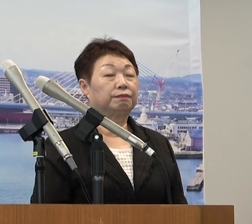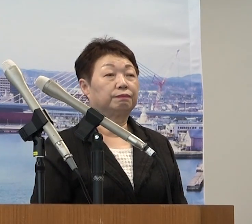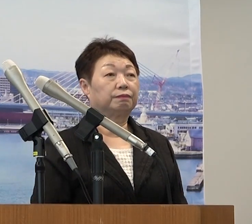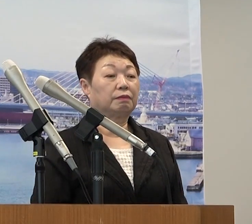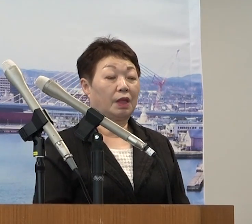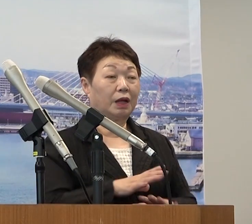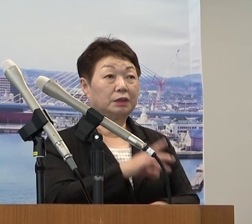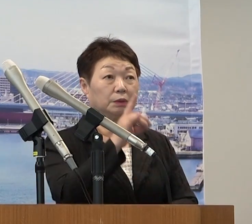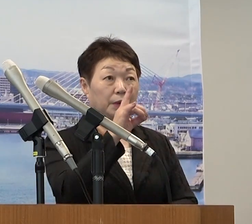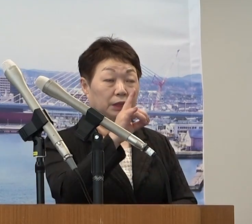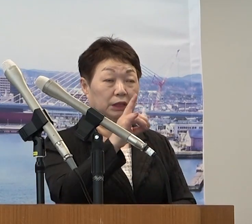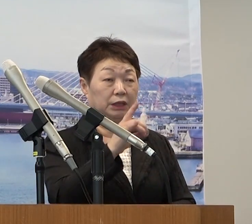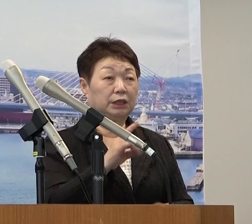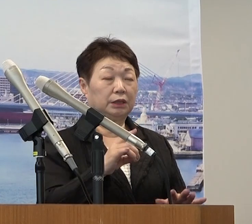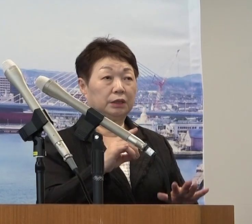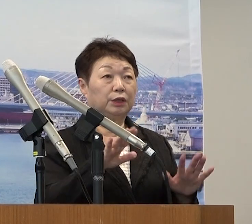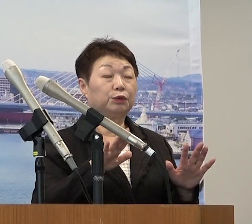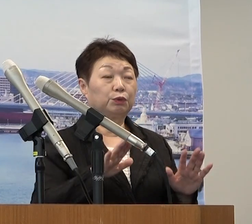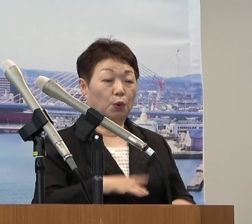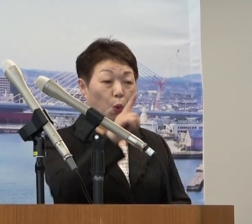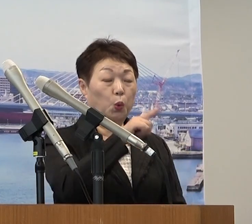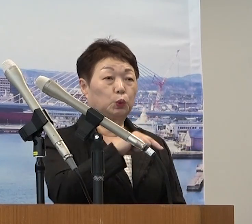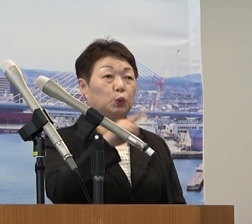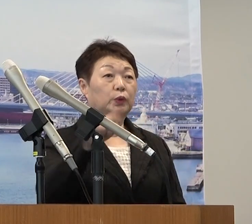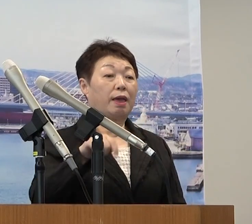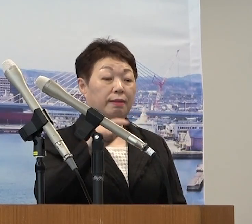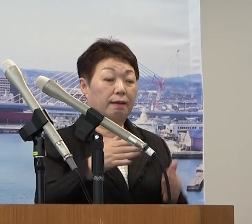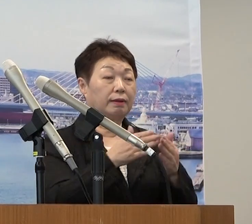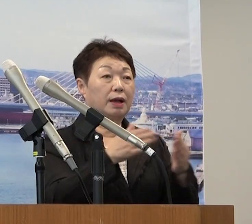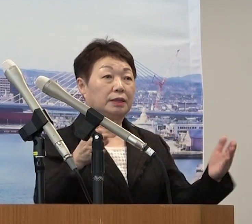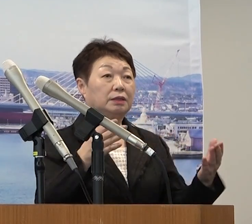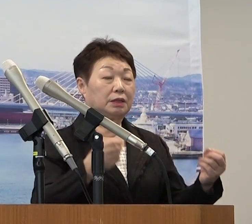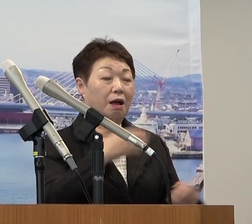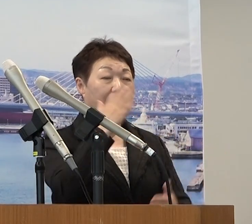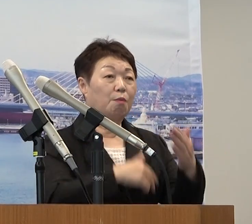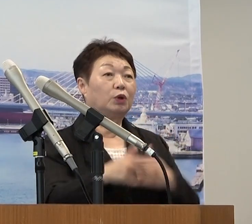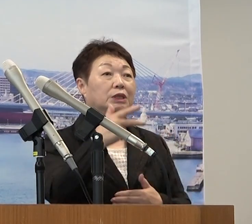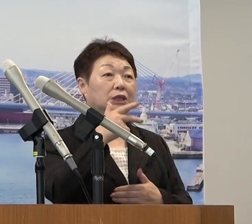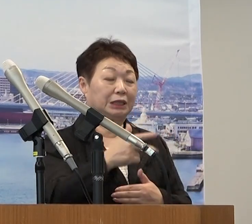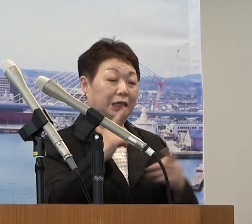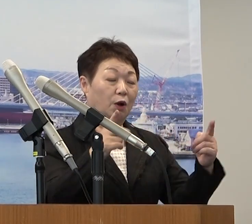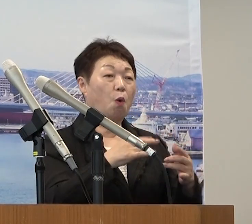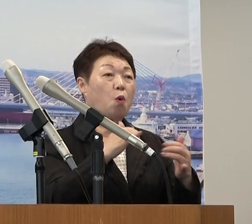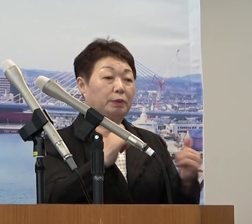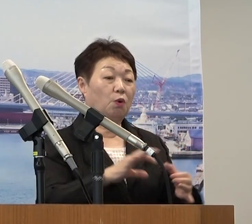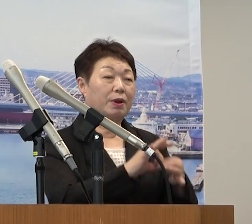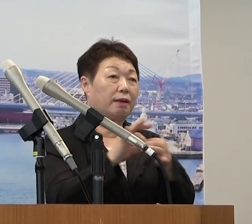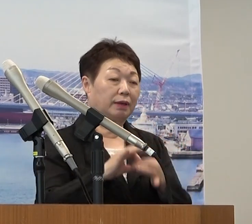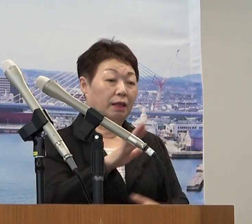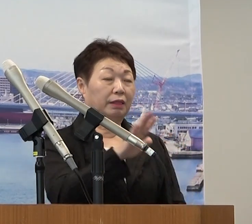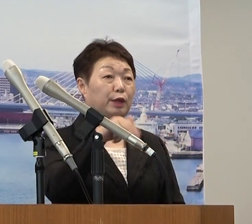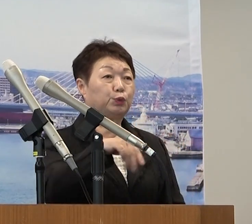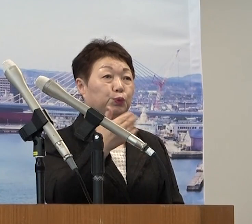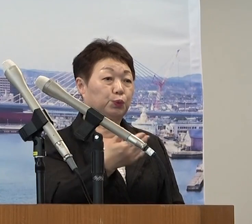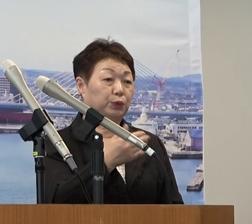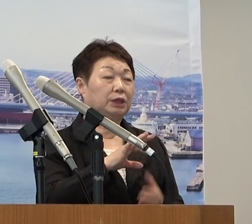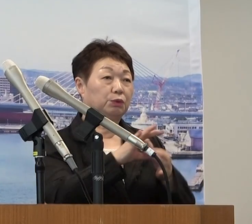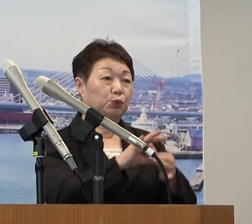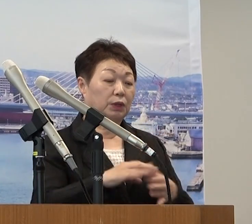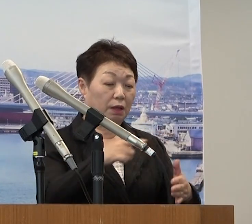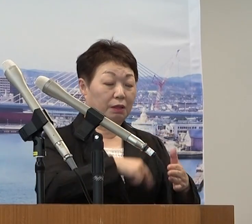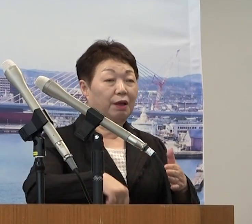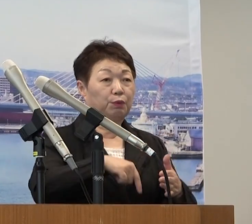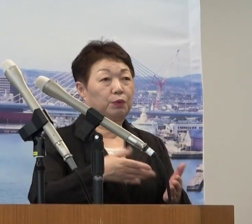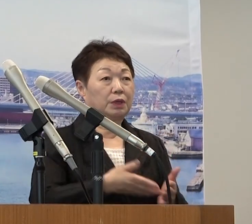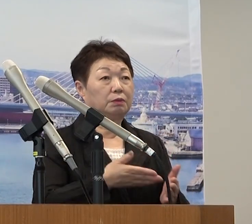まずはじめに本日付で開設いたします青森市公民連携デスクについて概要を